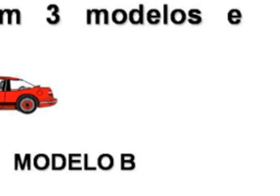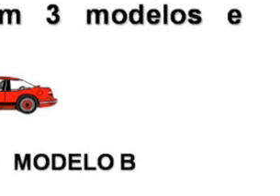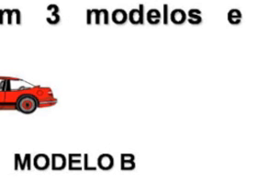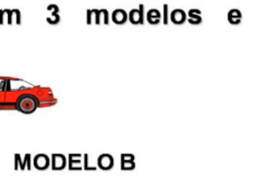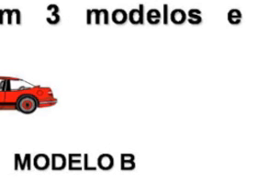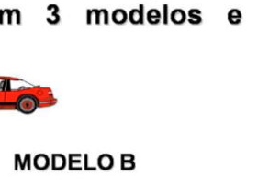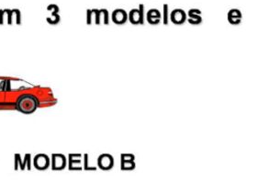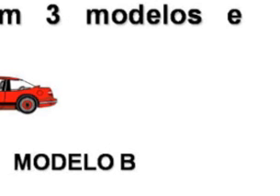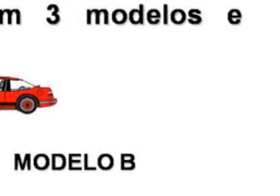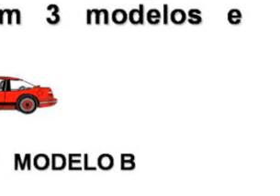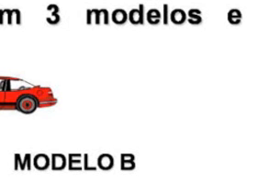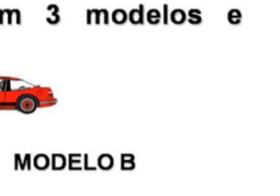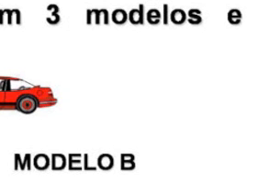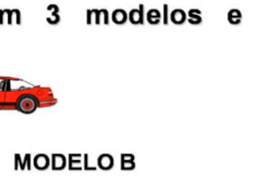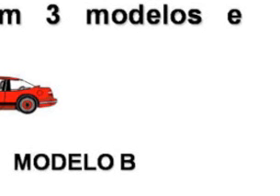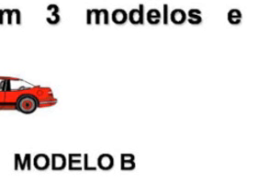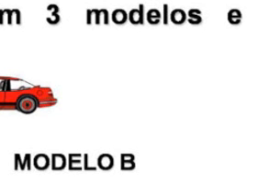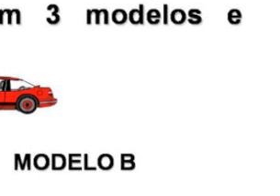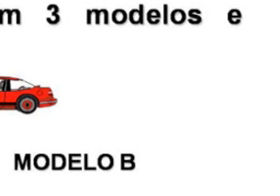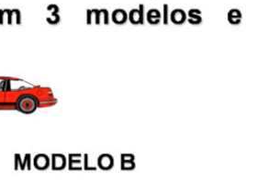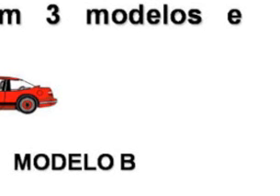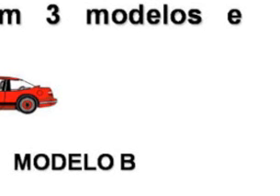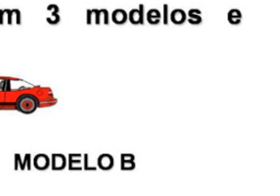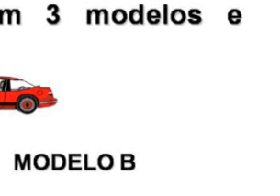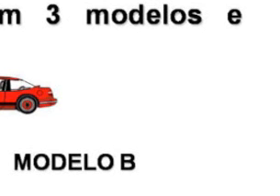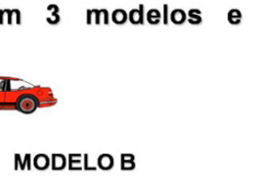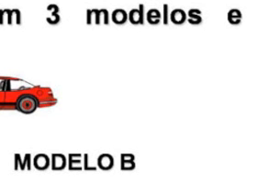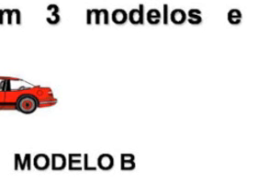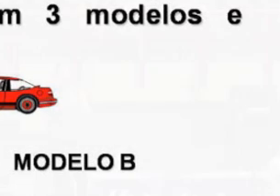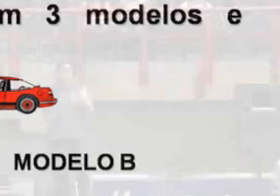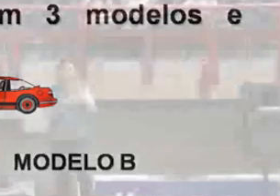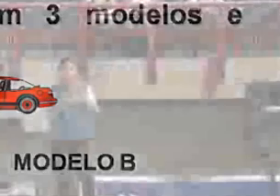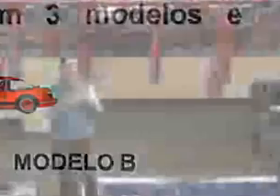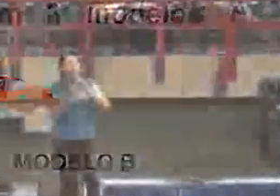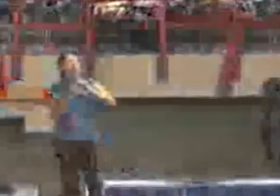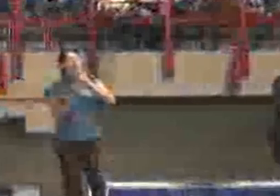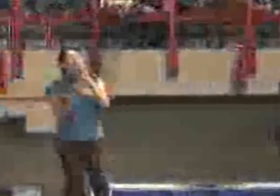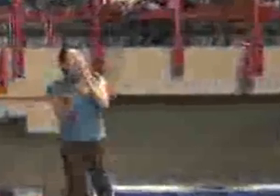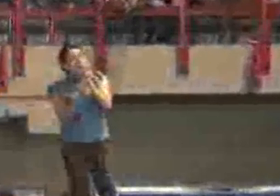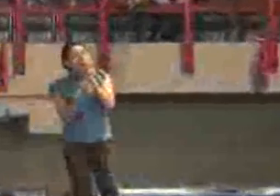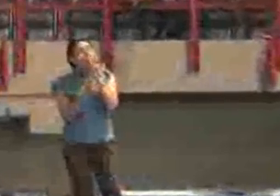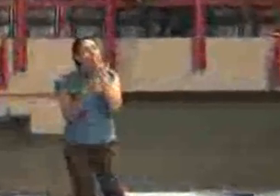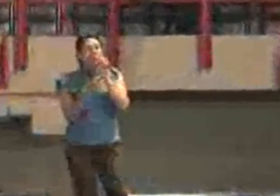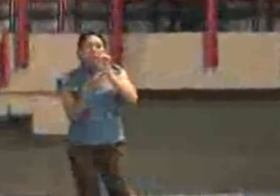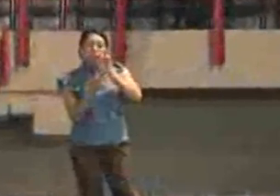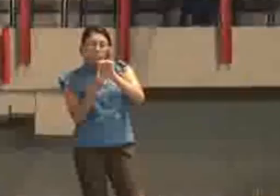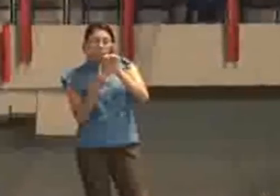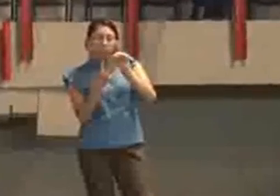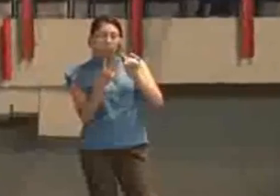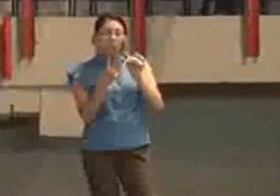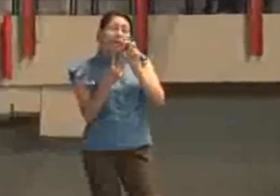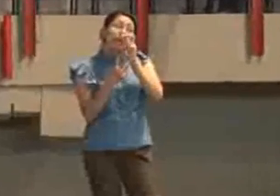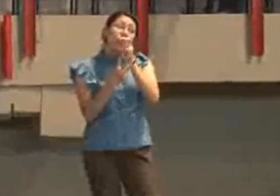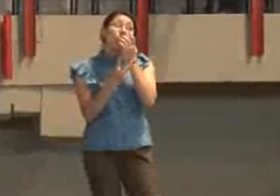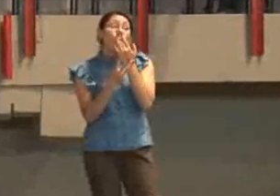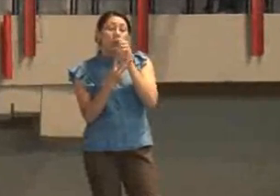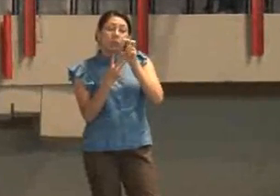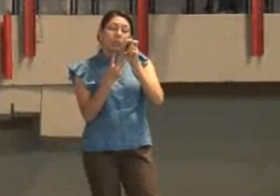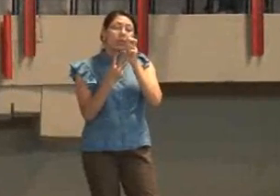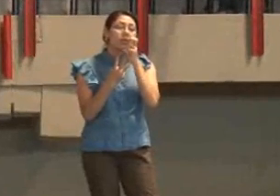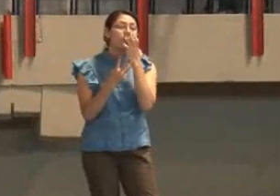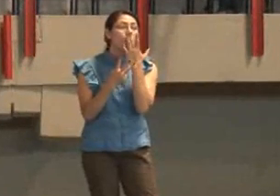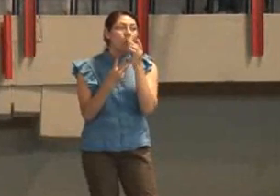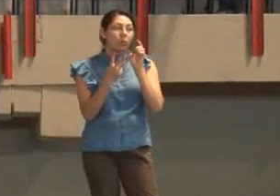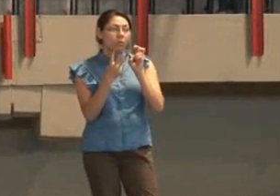carro pode sair em 5 cores diferentes. Aí a pergunta da questão é: de quantas formas diferentes a gente pode escolher esse